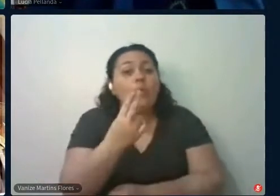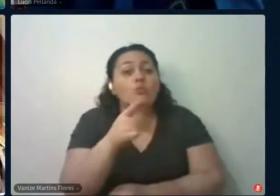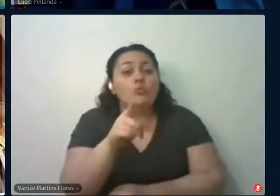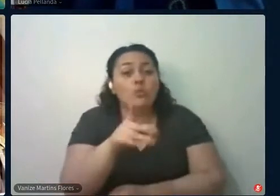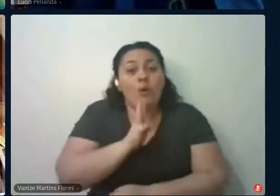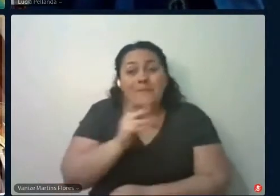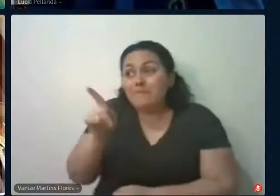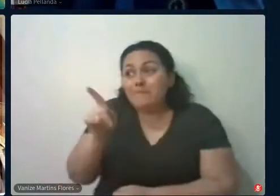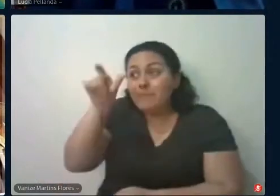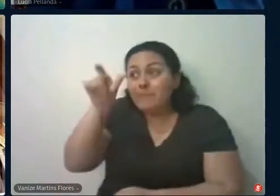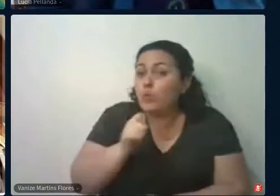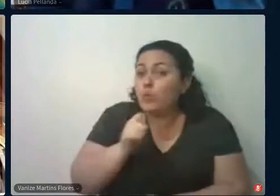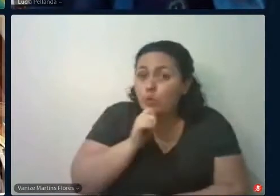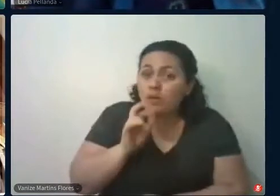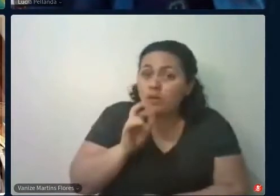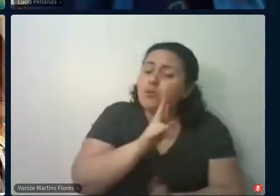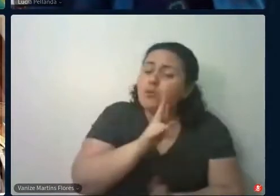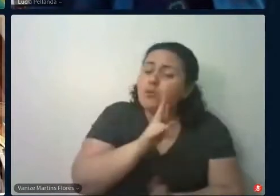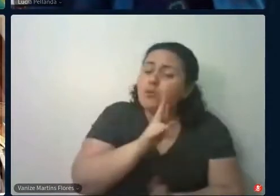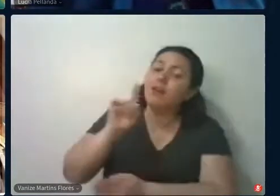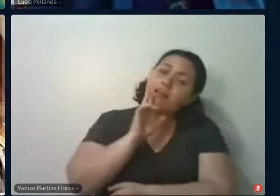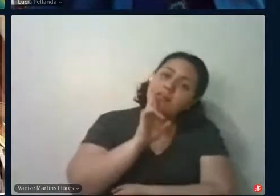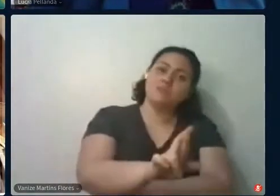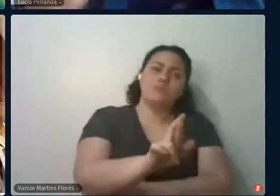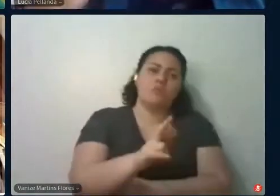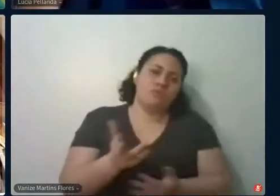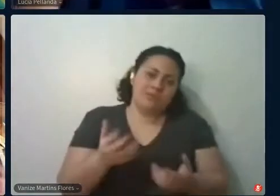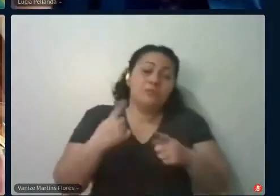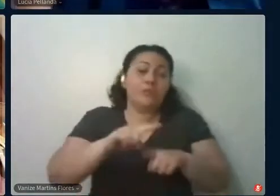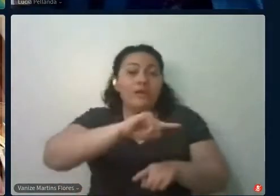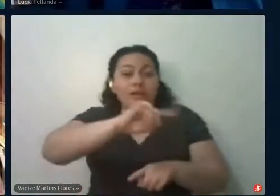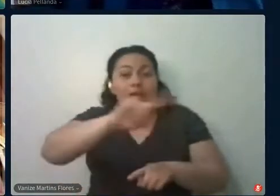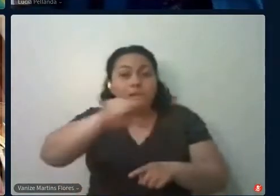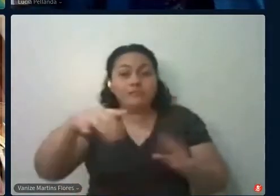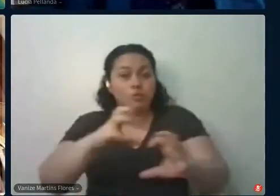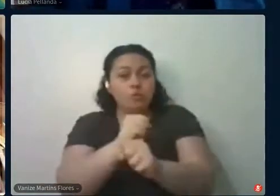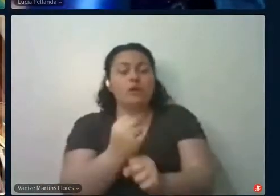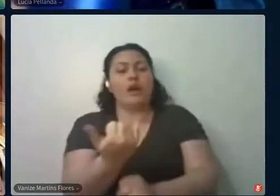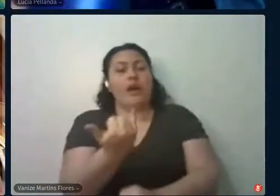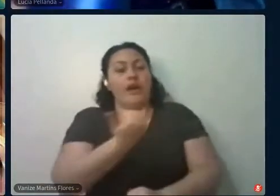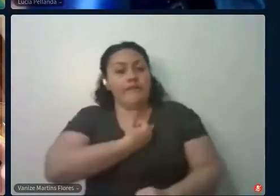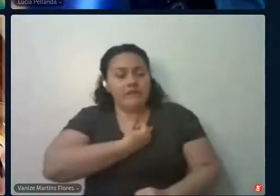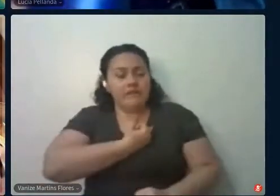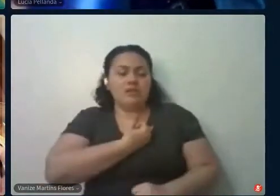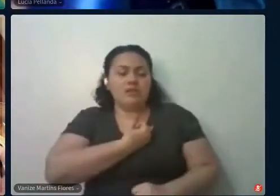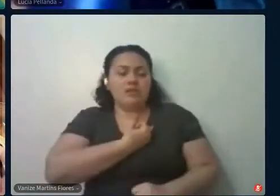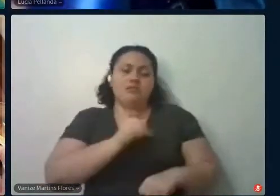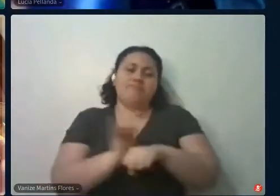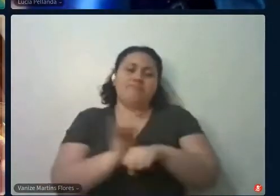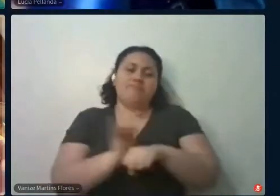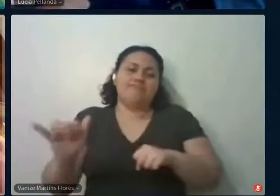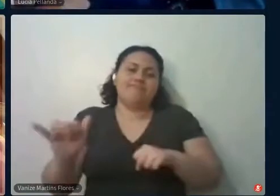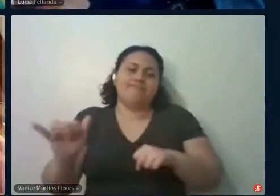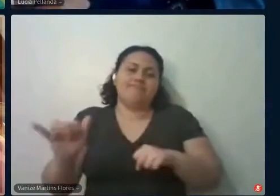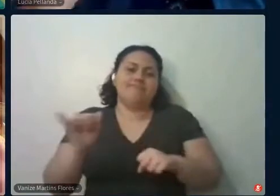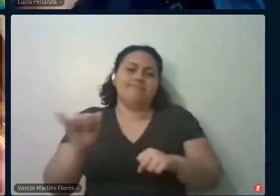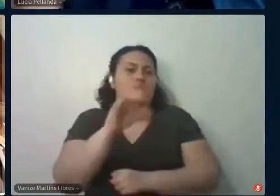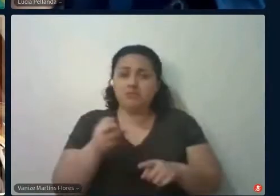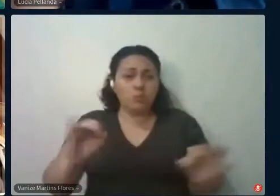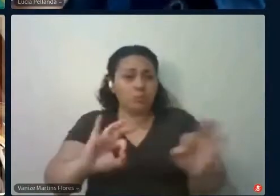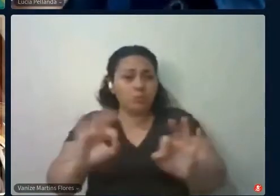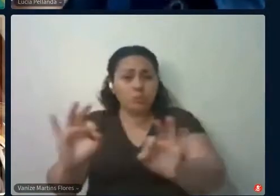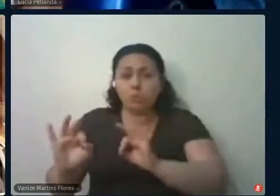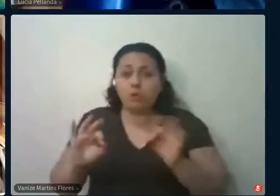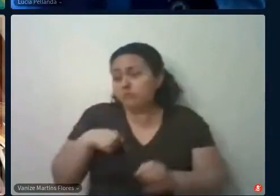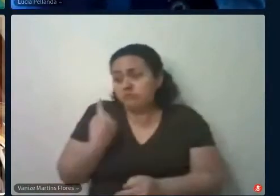porque isso é que vai embasar todas as ações que a gente vai fazer. Senão a gente vai tomar uma decisão sem ter as informações